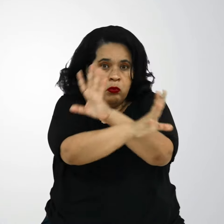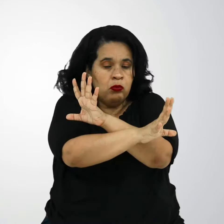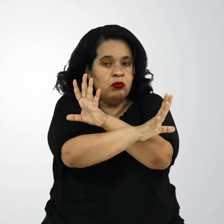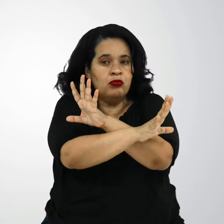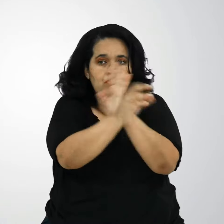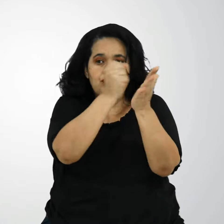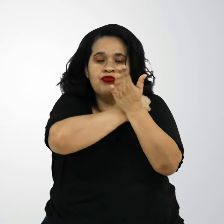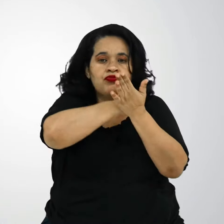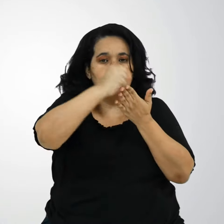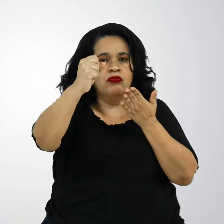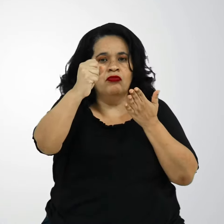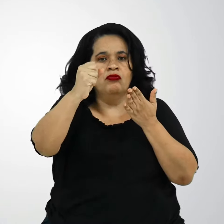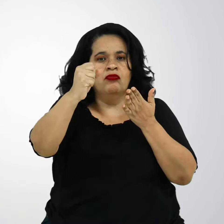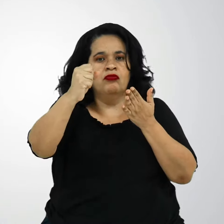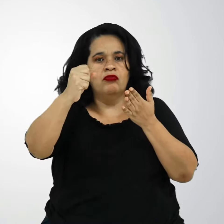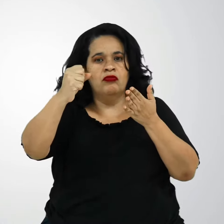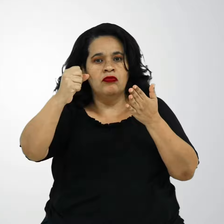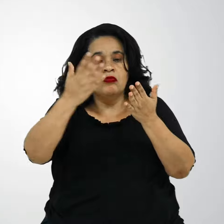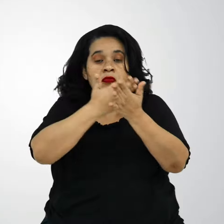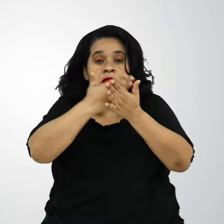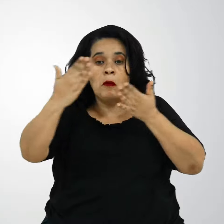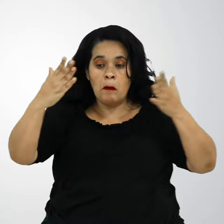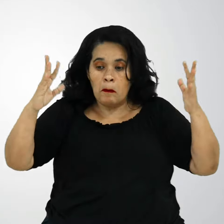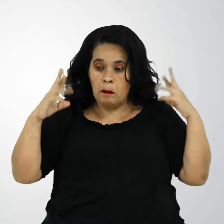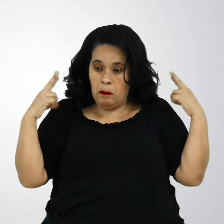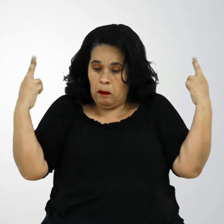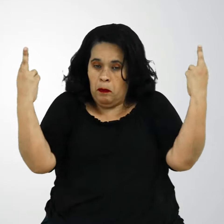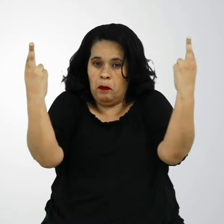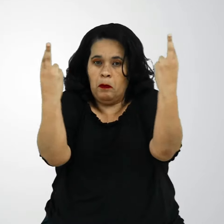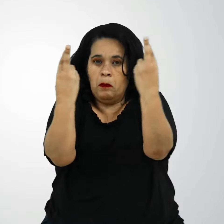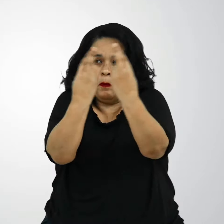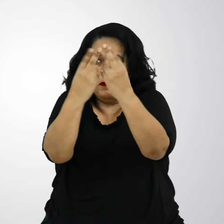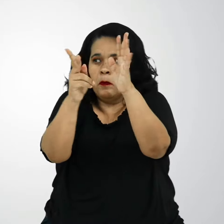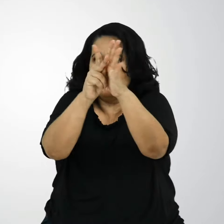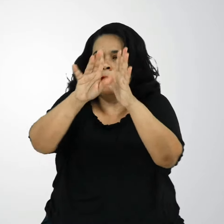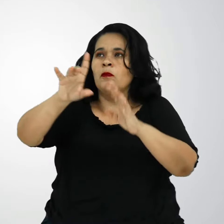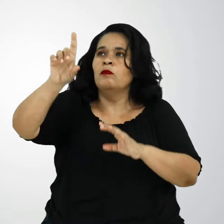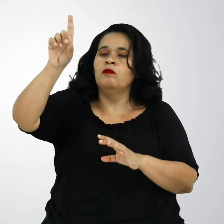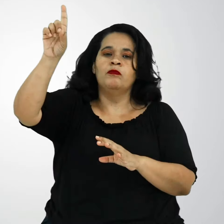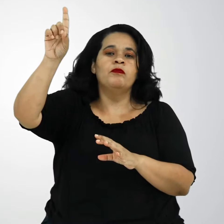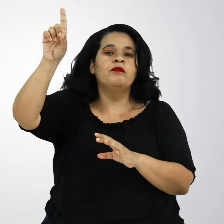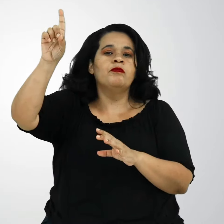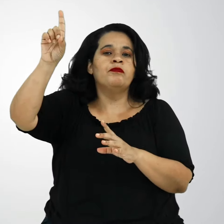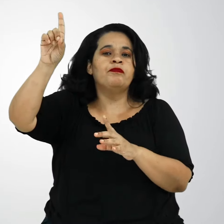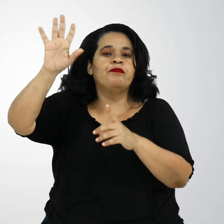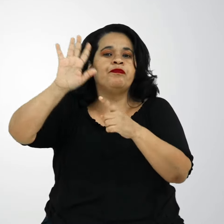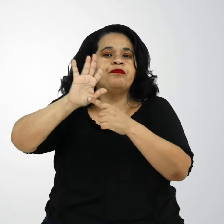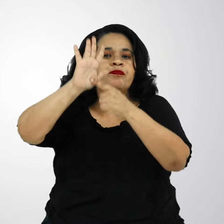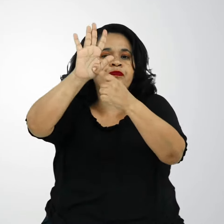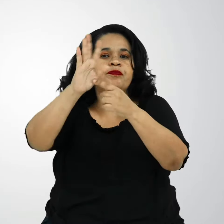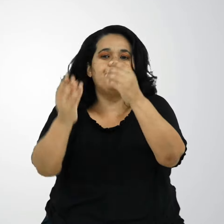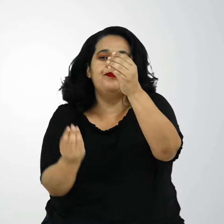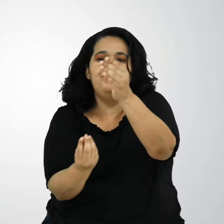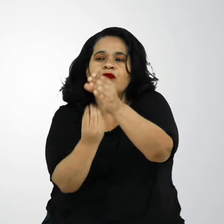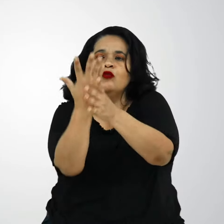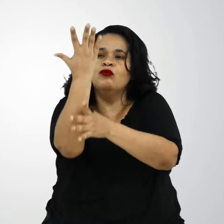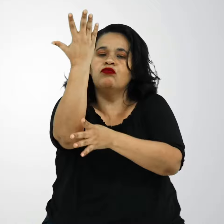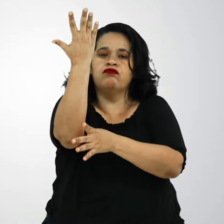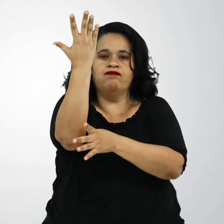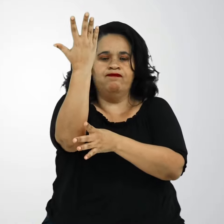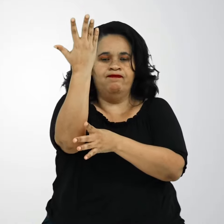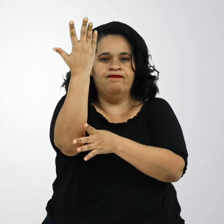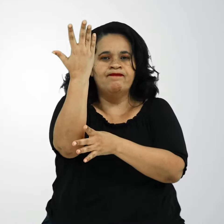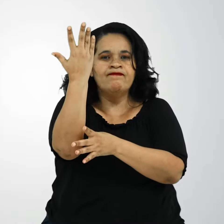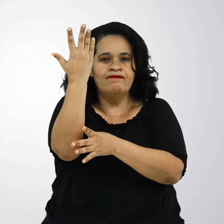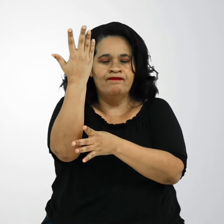E aí o reino de Deus, ele aparece plenamente, ele é estabelecido. Aí finda e termina as 70 semanas.